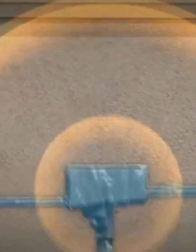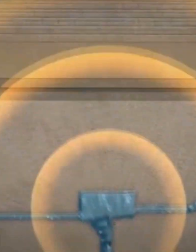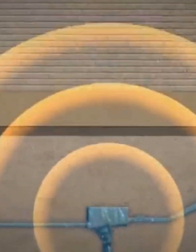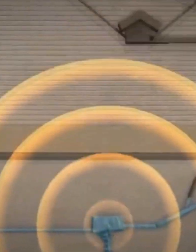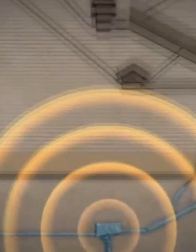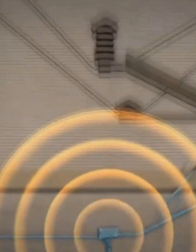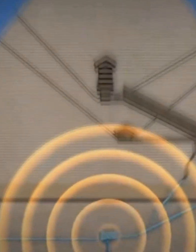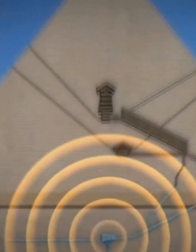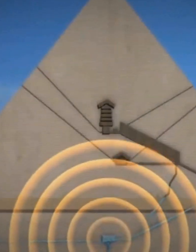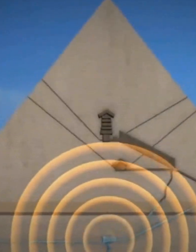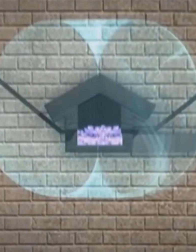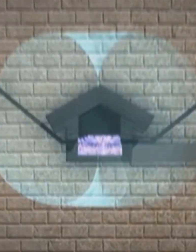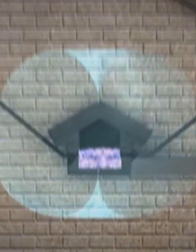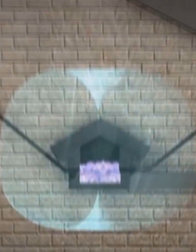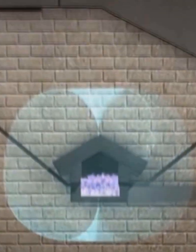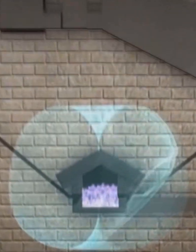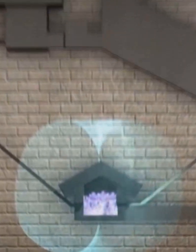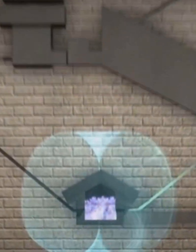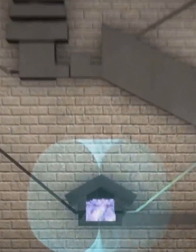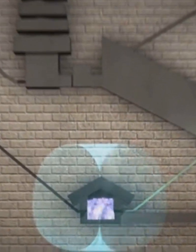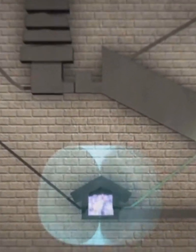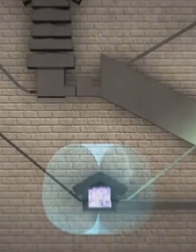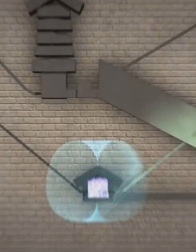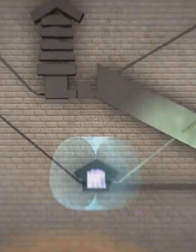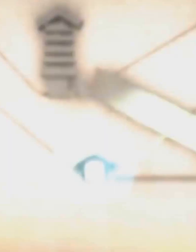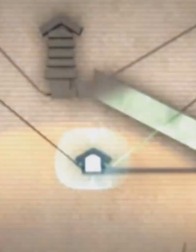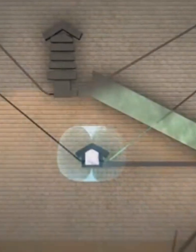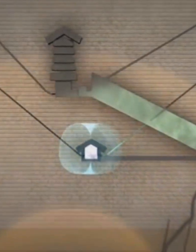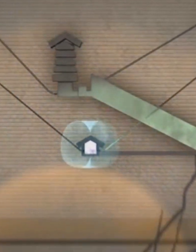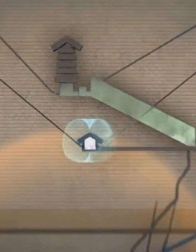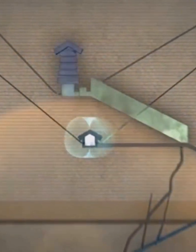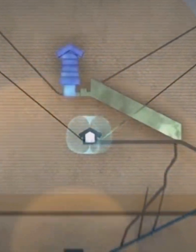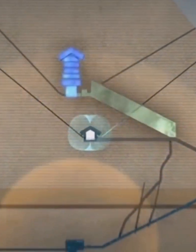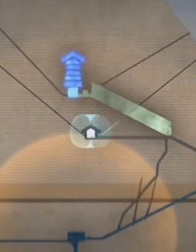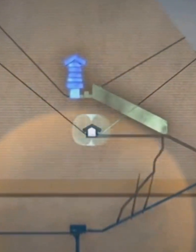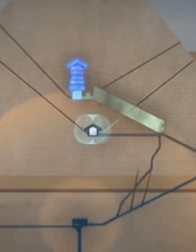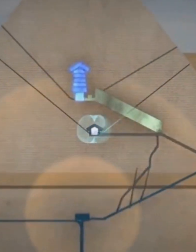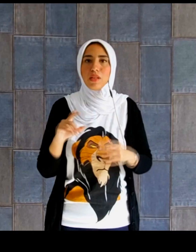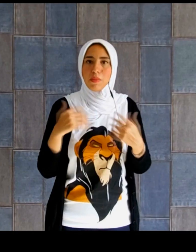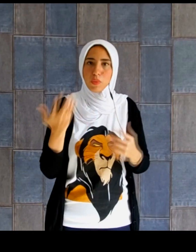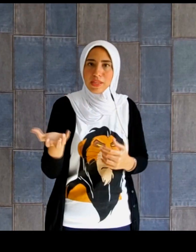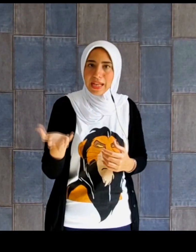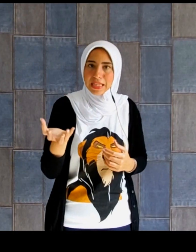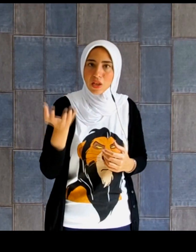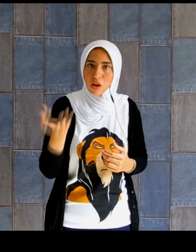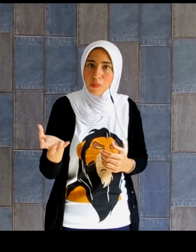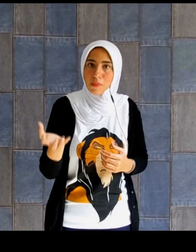قوية كافية للكوارتز اللي عندي انه يطلع البيزو الكتريستي بتاعته او الكهربا بتاعته لما بتولد عندي كهربا